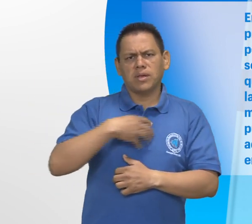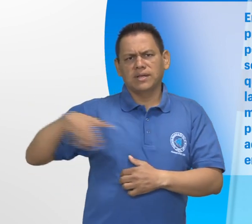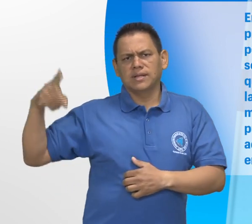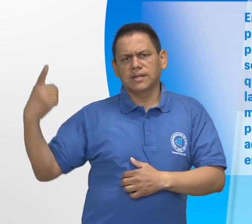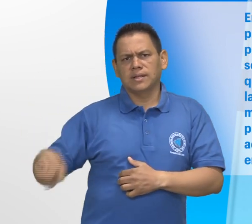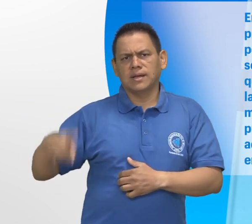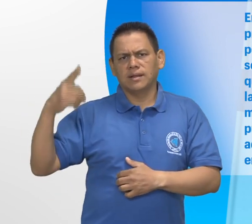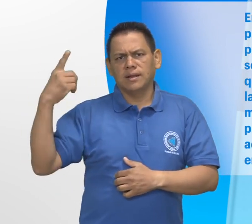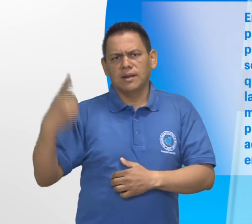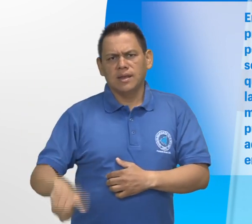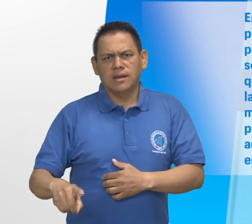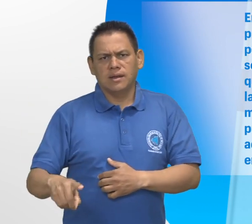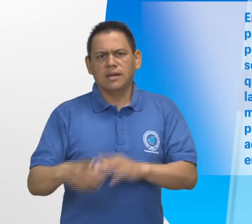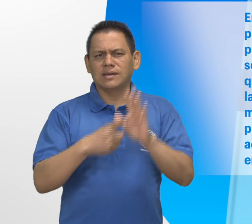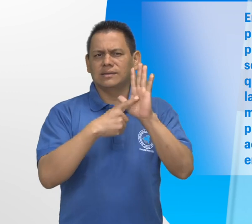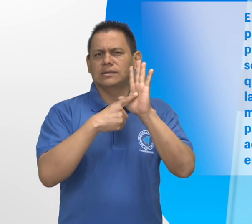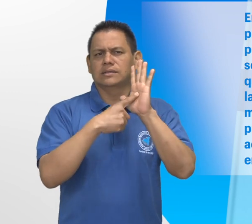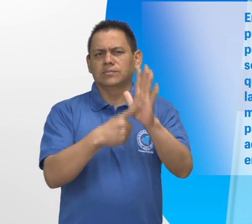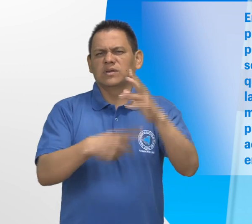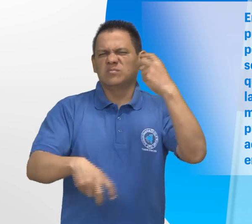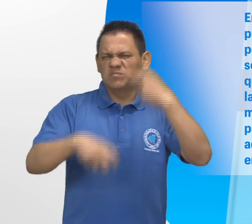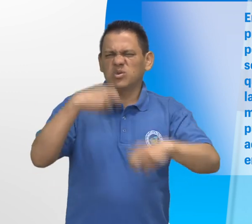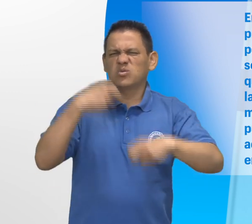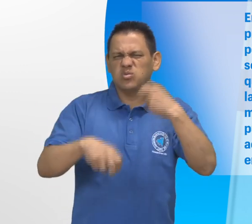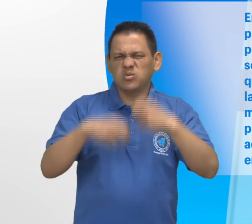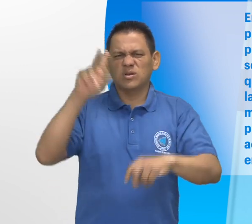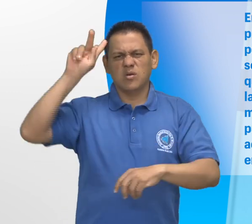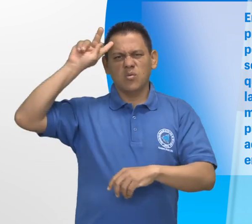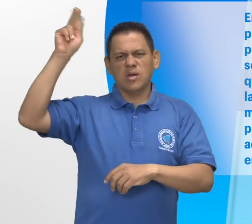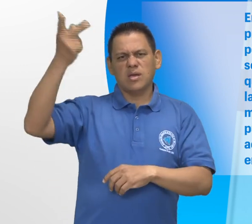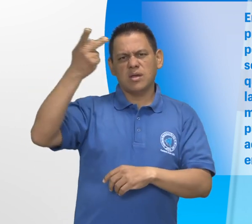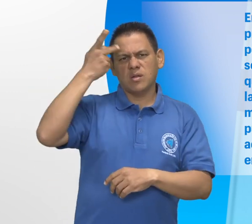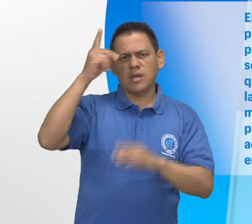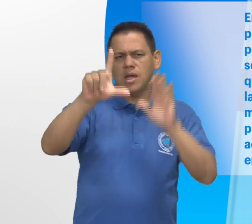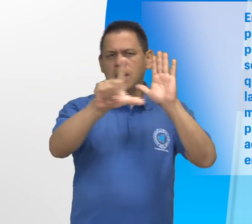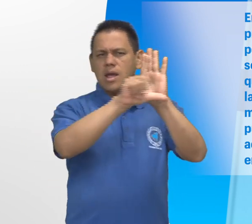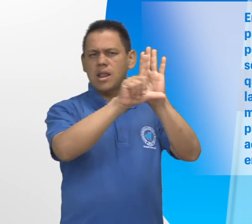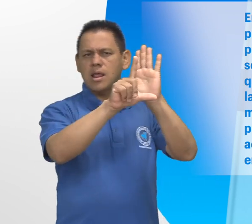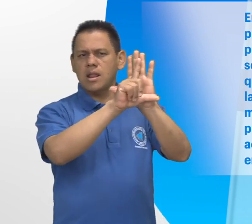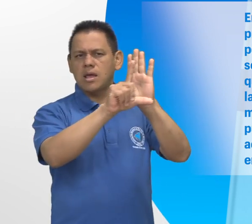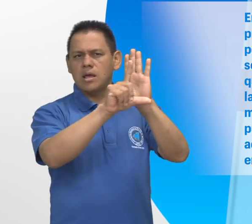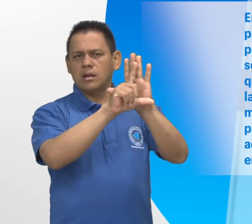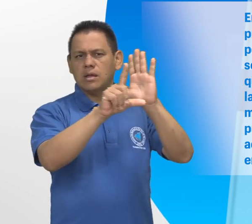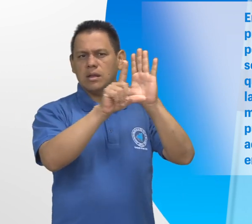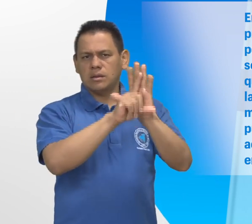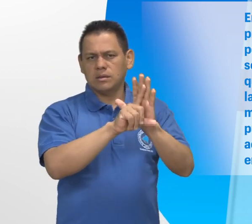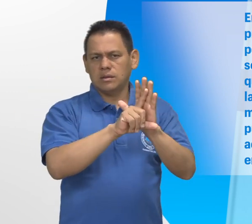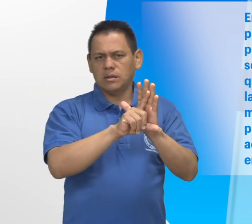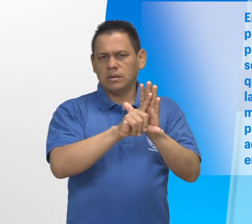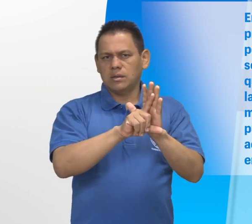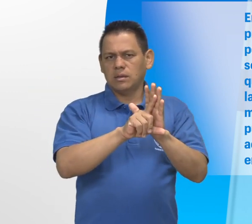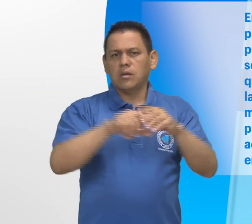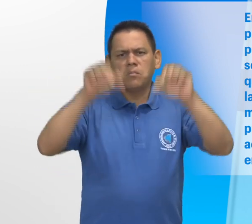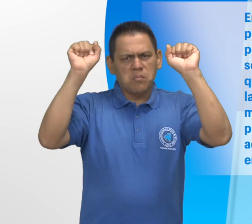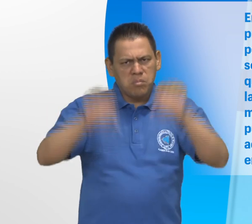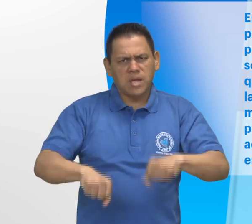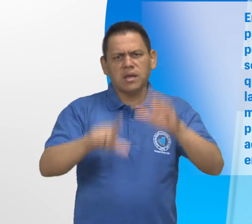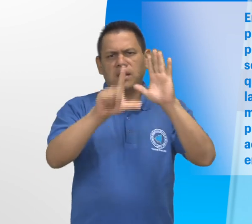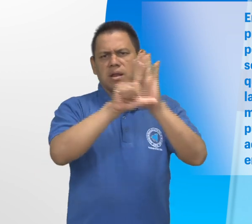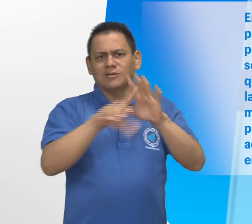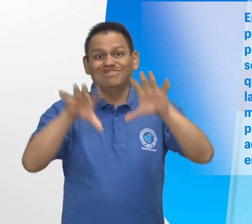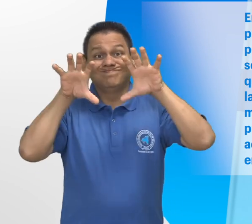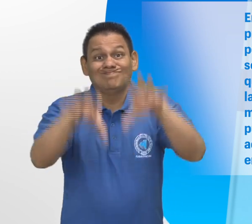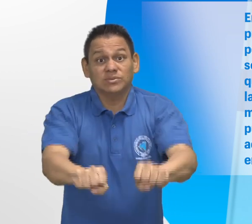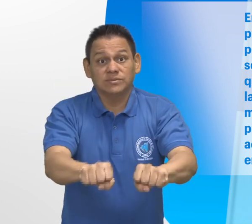En virtud de la función social de la propiedad, este derecho está sujeto, por causa de utilidad pública o de interés social,